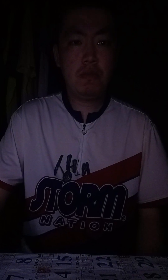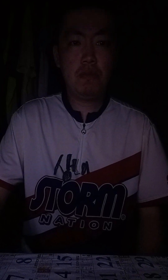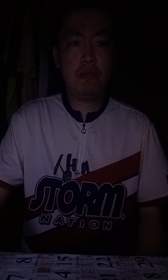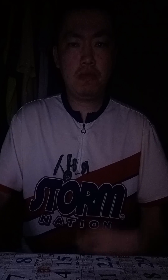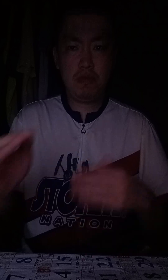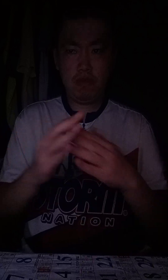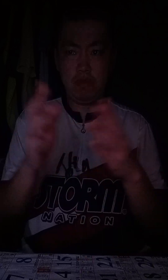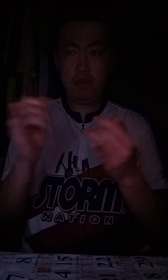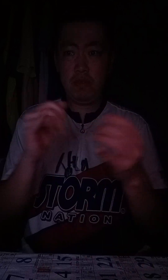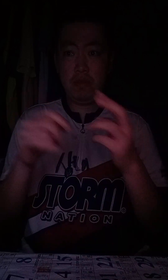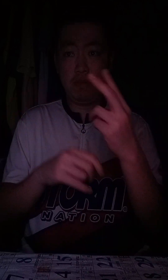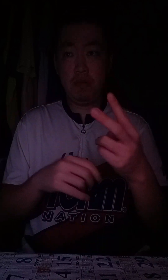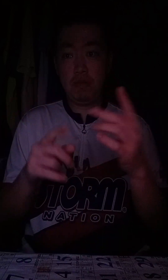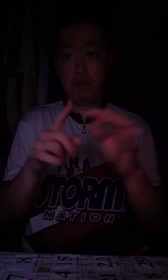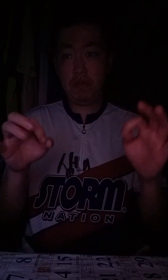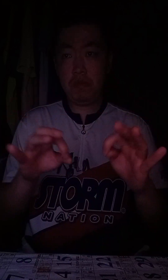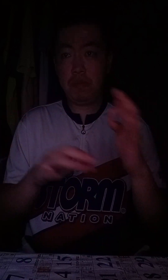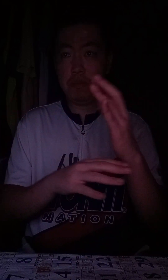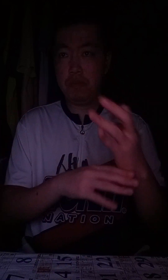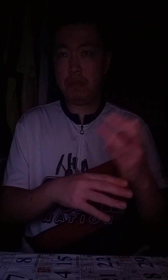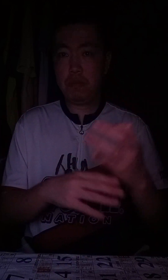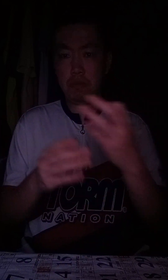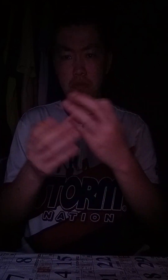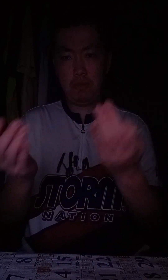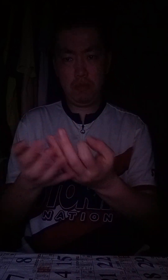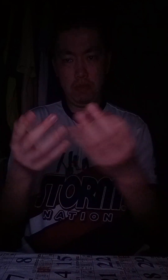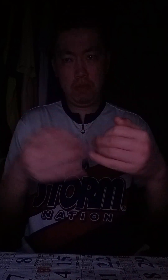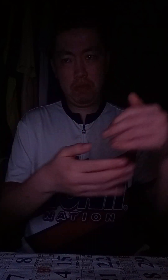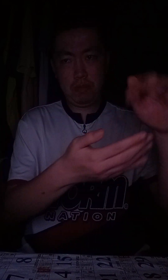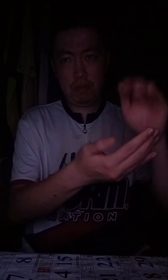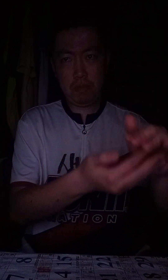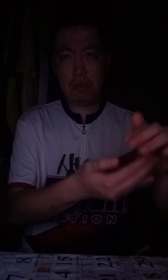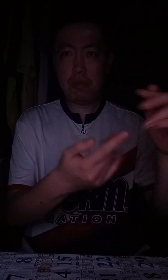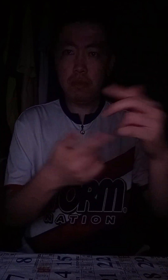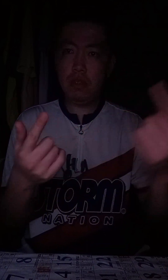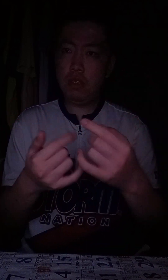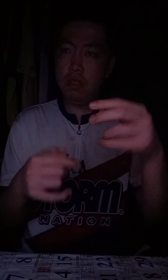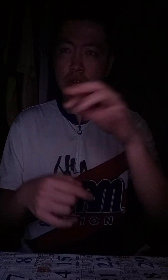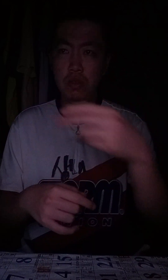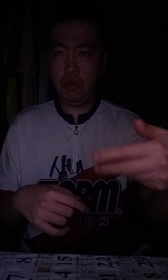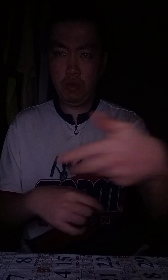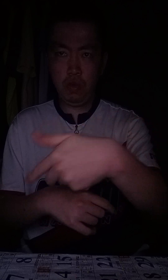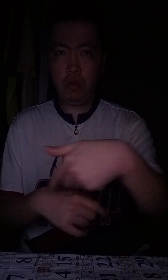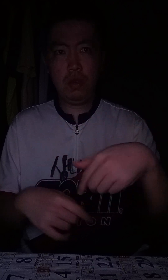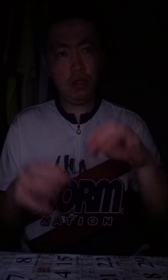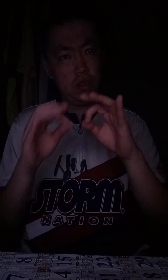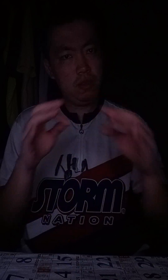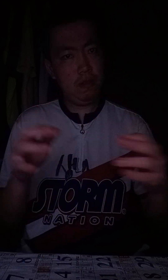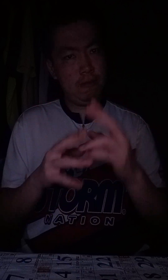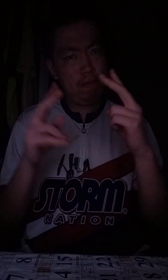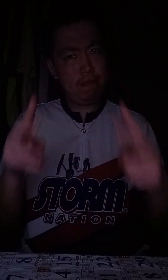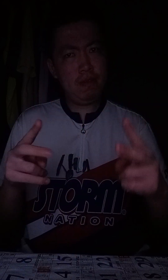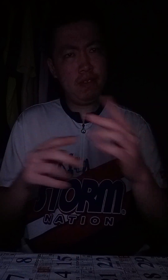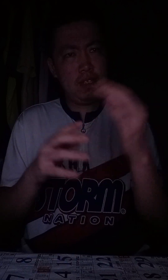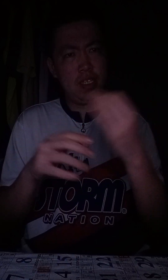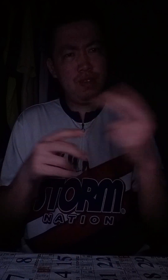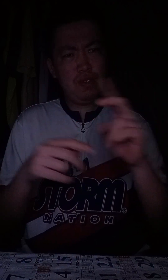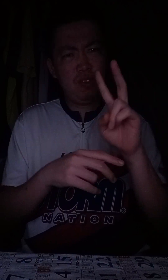오늘 저녁 6시 20분쯤 경부고속도로 부산 방향 천안휴게소 인근에서 고속버스 2대와 관광버스 2대가